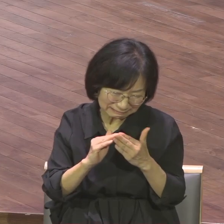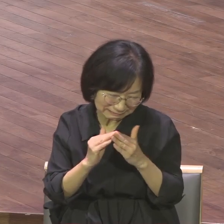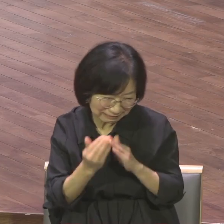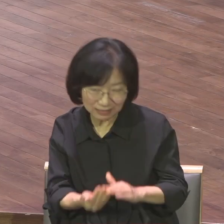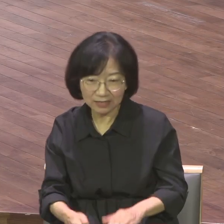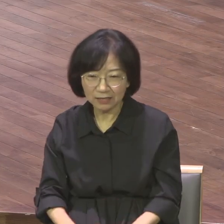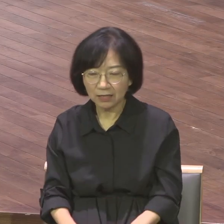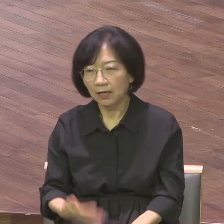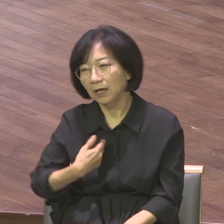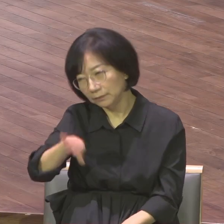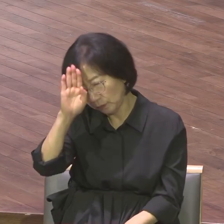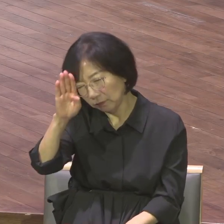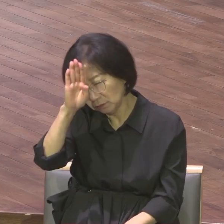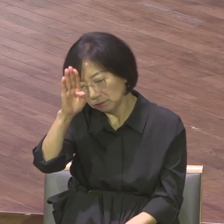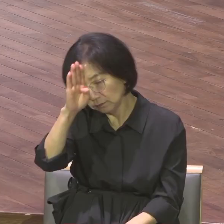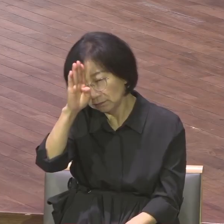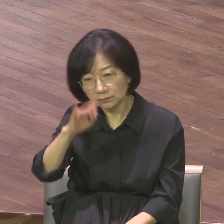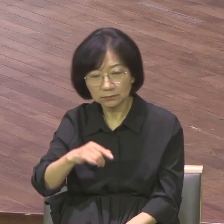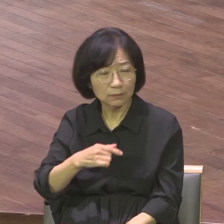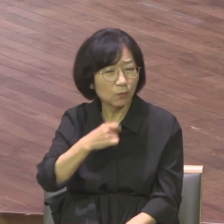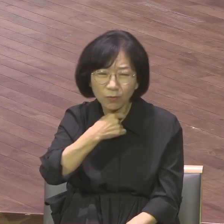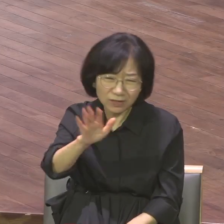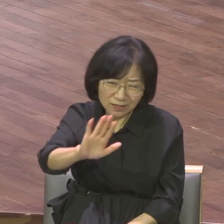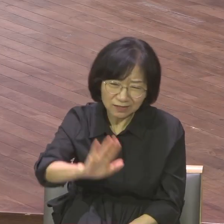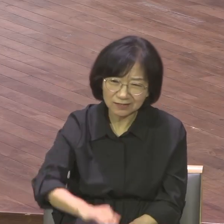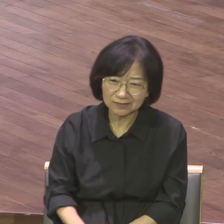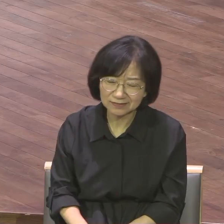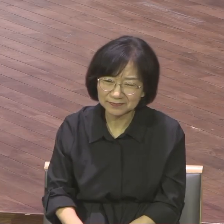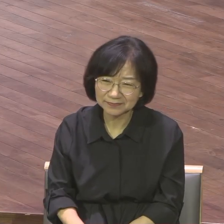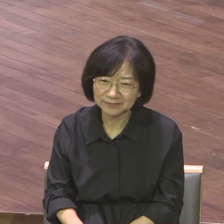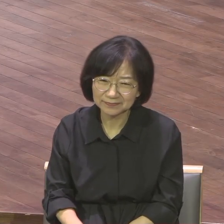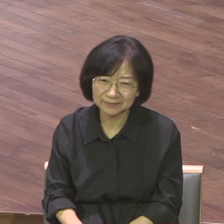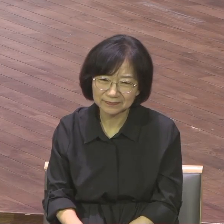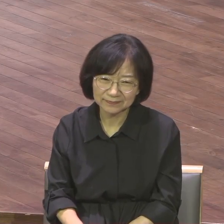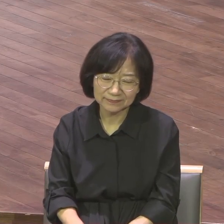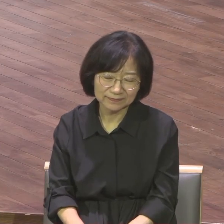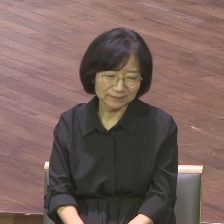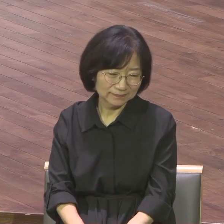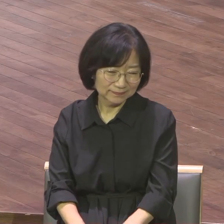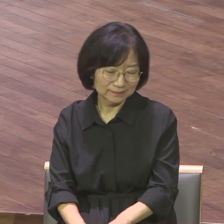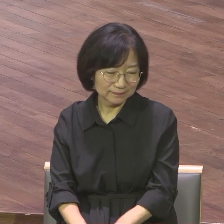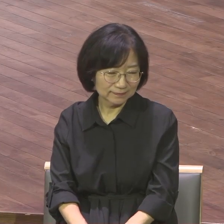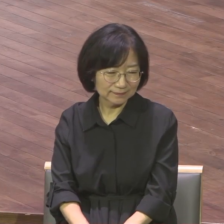늘 몸이 약해가지고 늘 힘들게 그렇게 살게 하지 않으신다니까요.